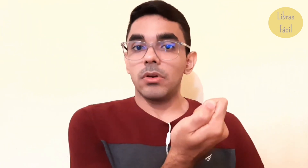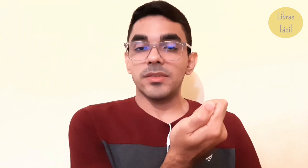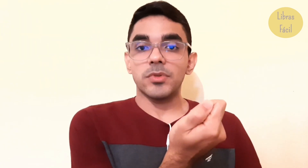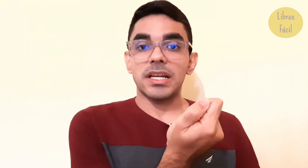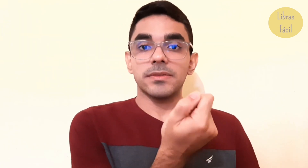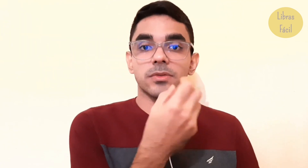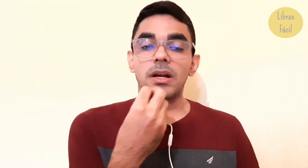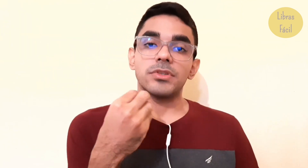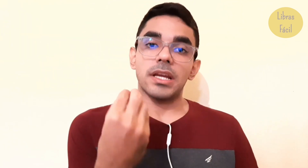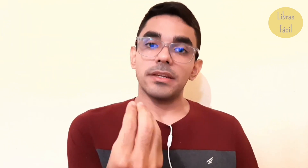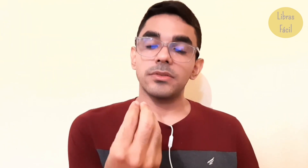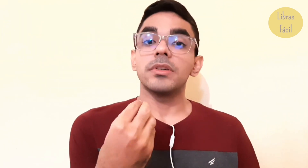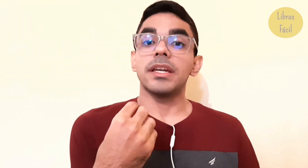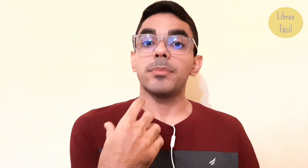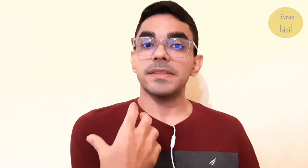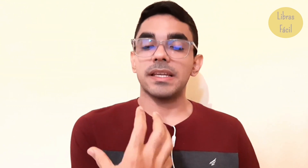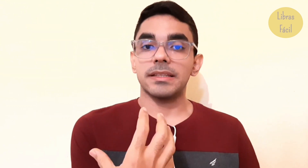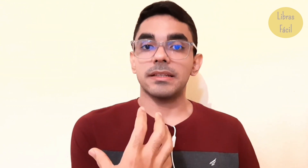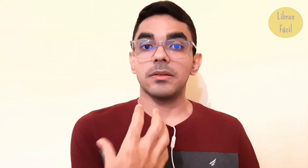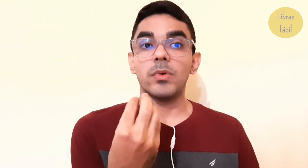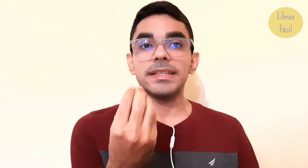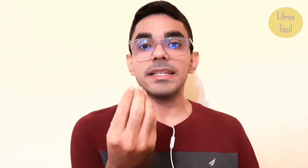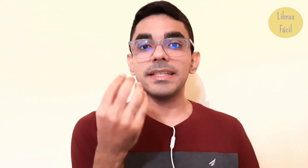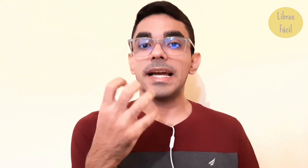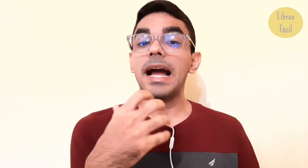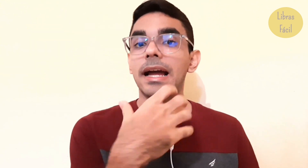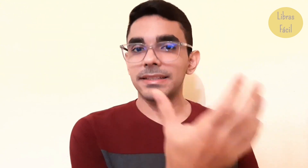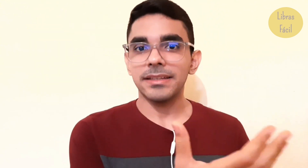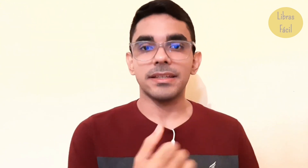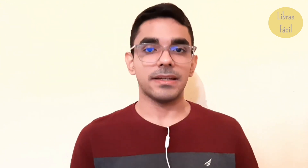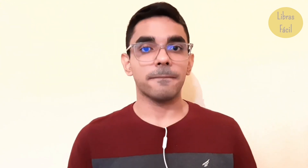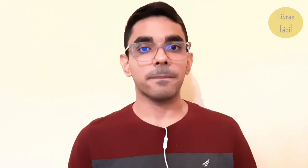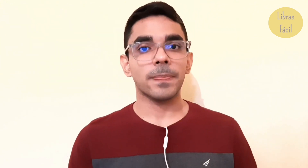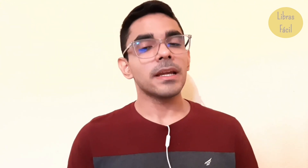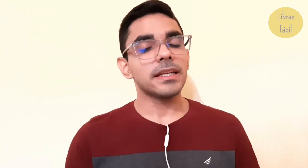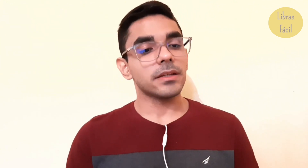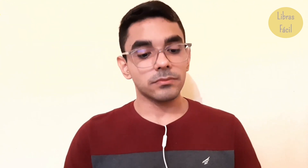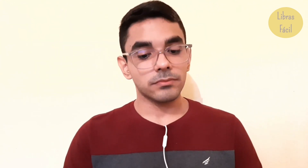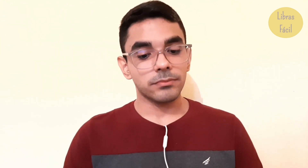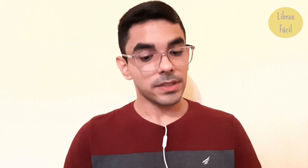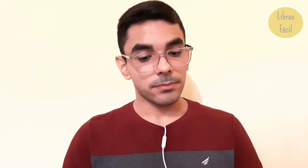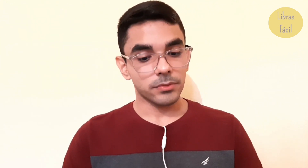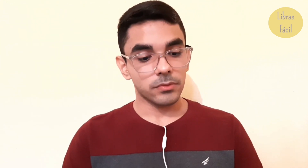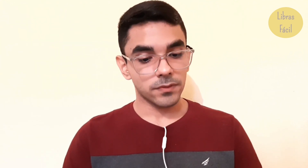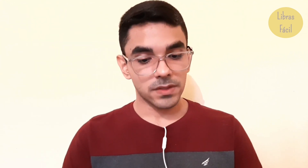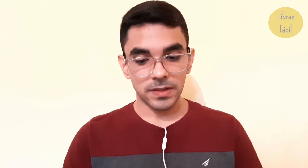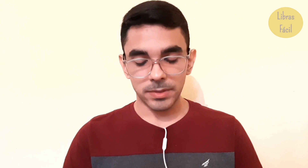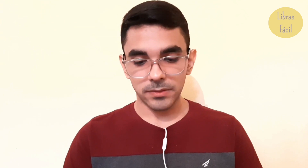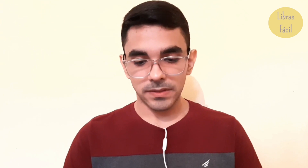corresponde a isso, a um gesto que representa uma ideia que dá a entender. Então, por exemplo, quando você usa a expressão assim,